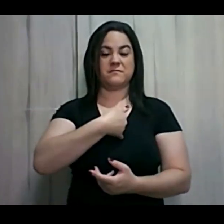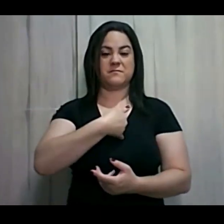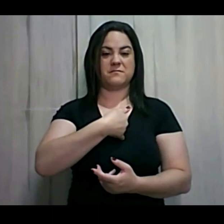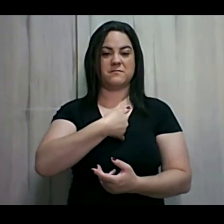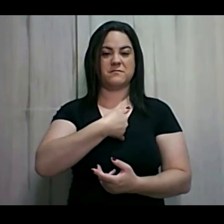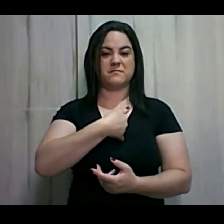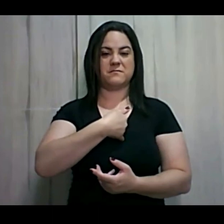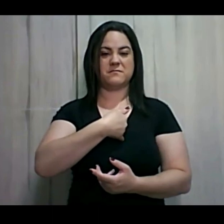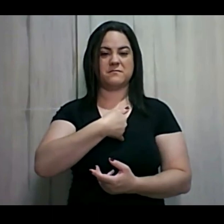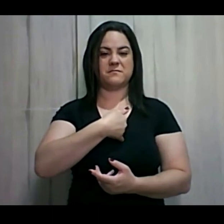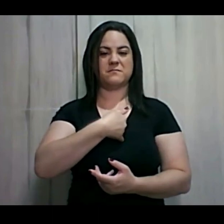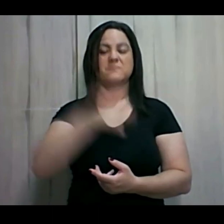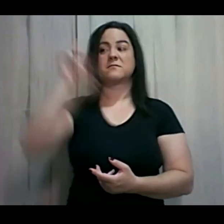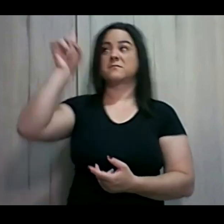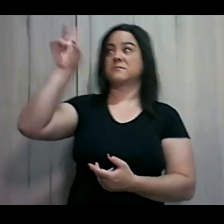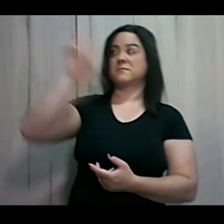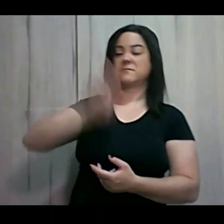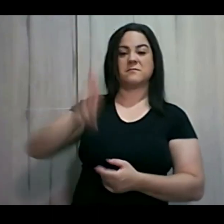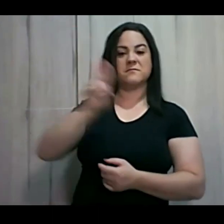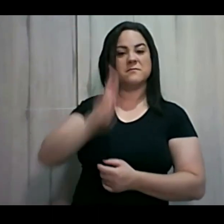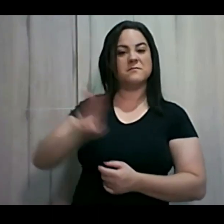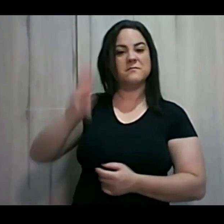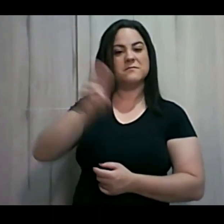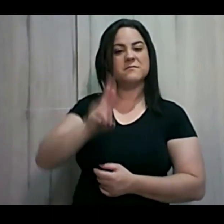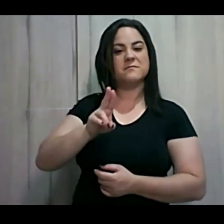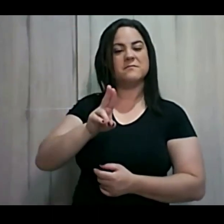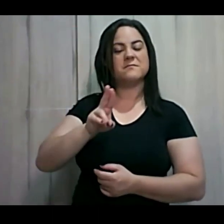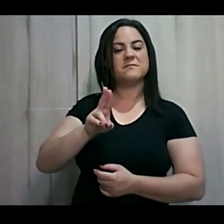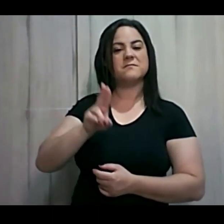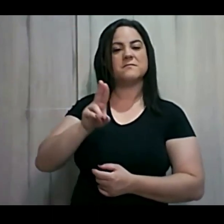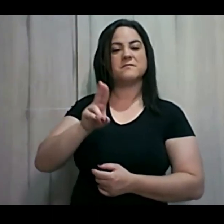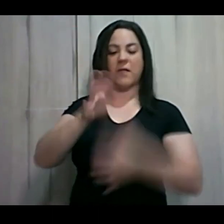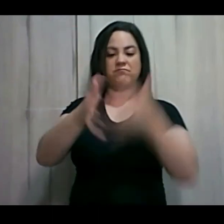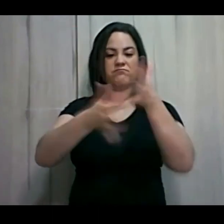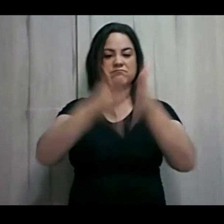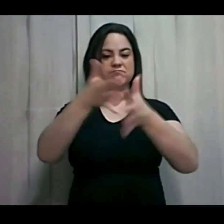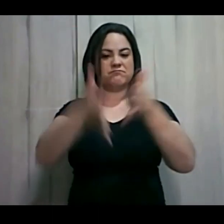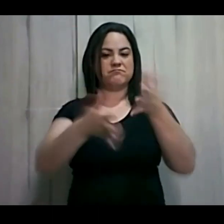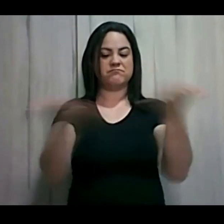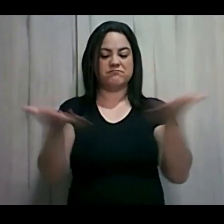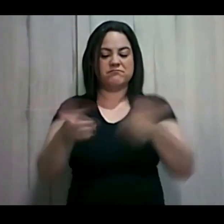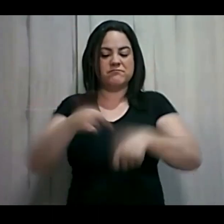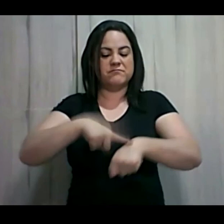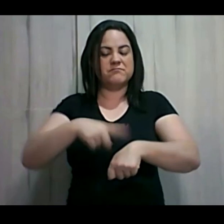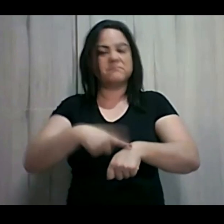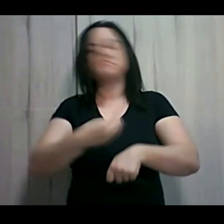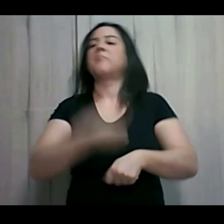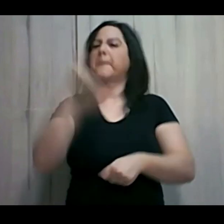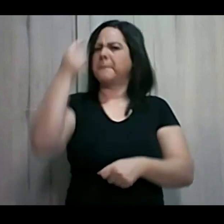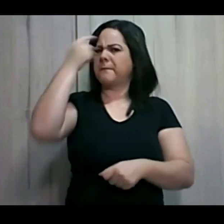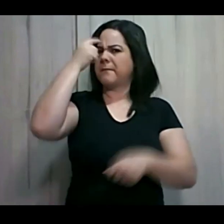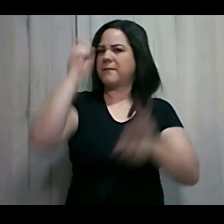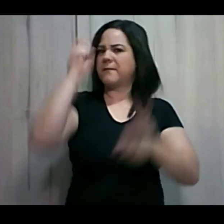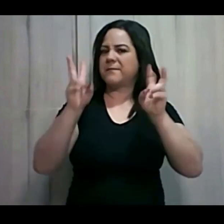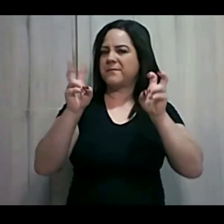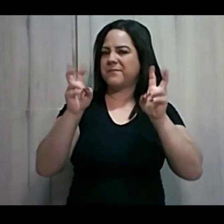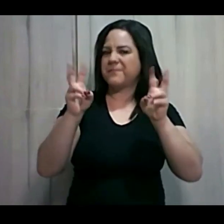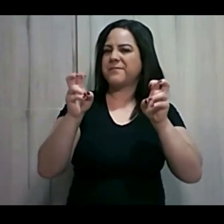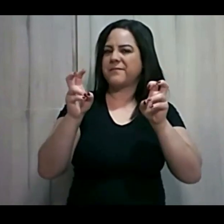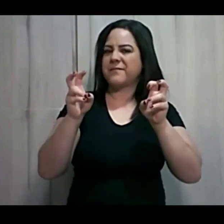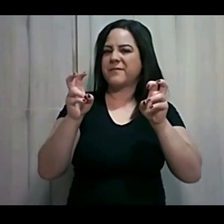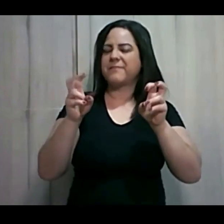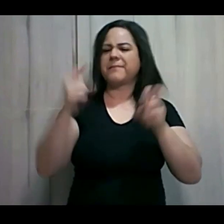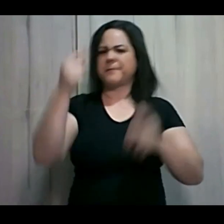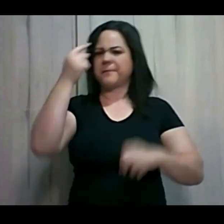instrumentos de Deus para ser a sua voz no tempo em que nós vivemos. Pense sobre isso, medite sobre esse